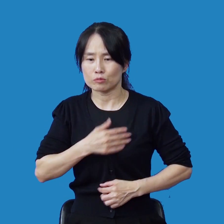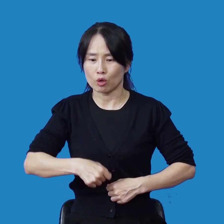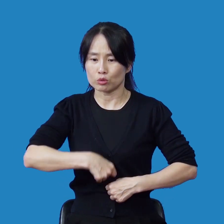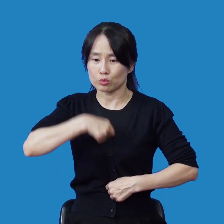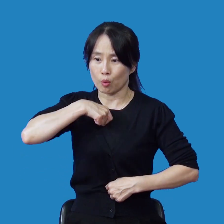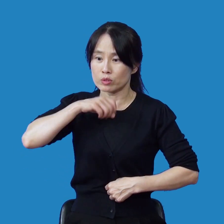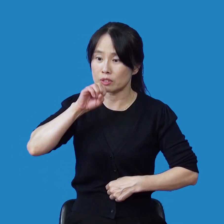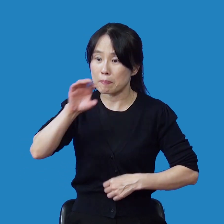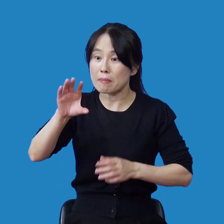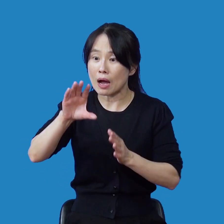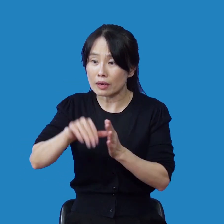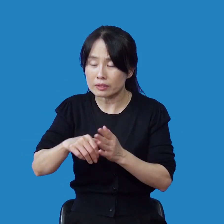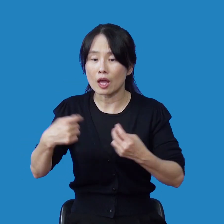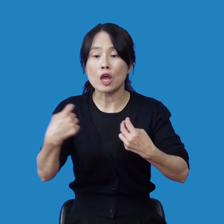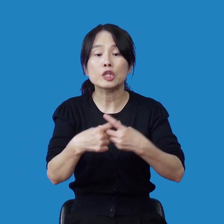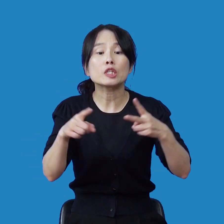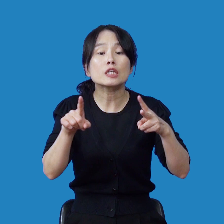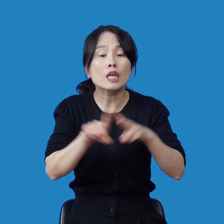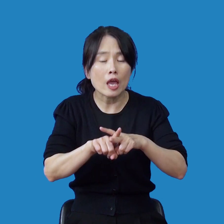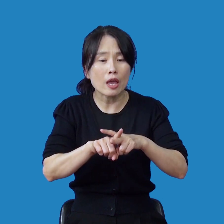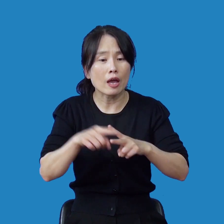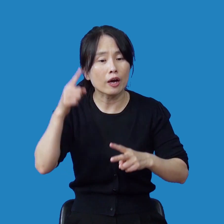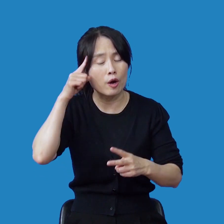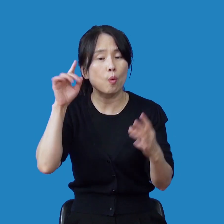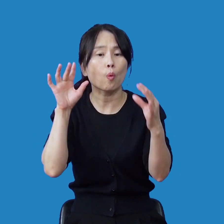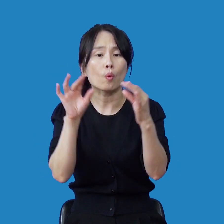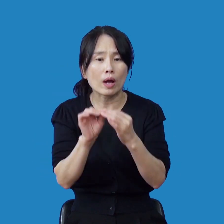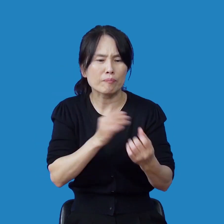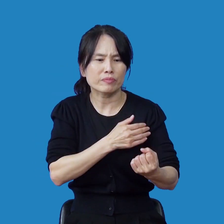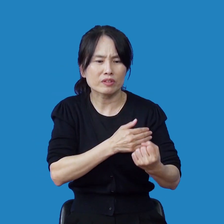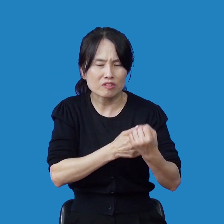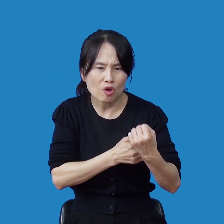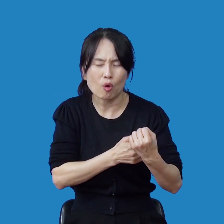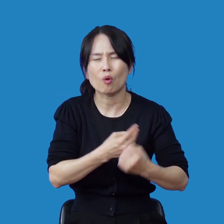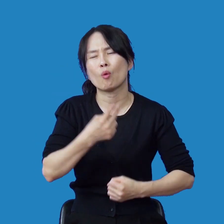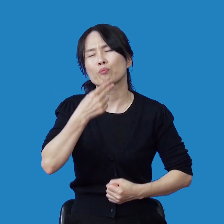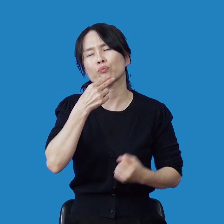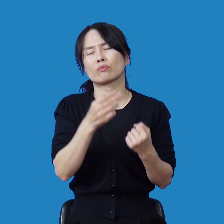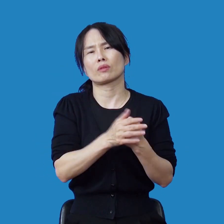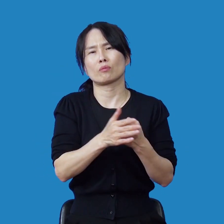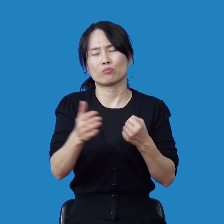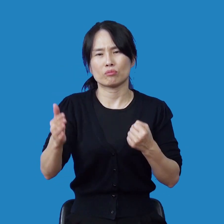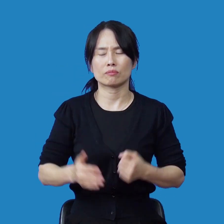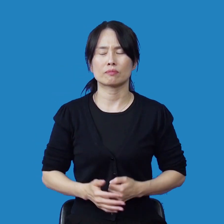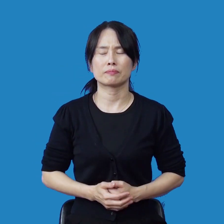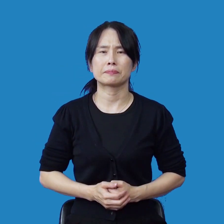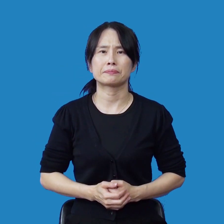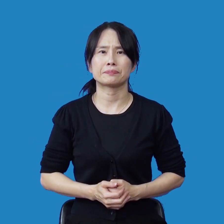그것을 이해하고 받아줄 수 있는 그런 공감하는 훈련이 되어 있지 않습니다.